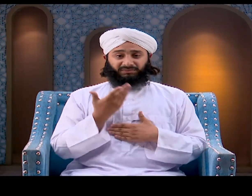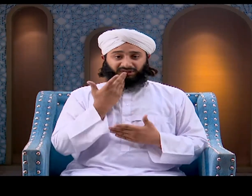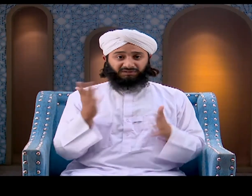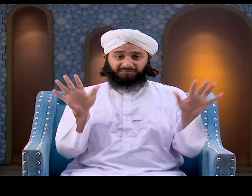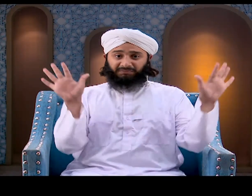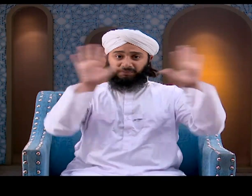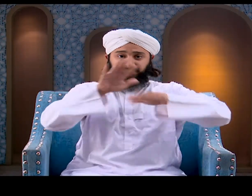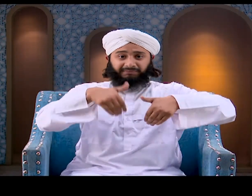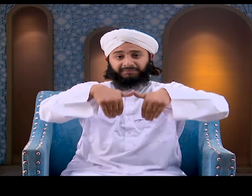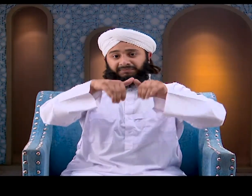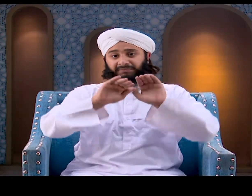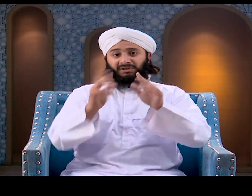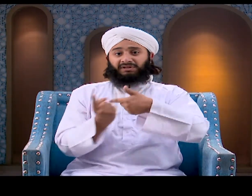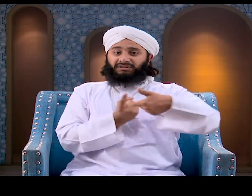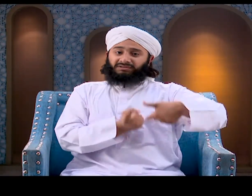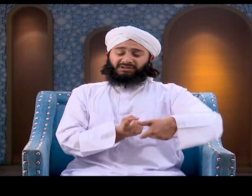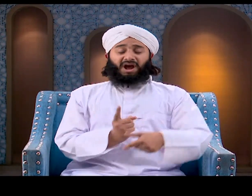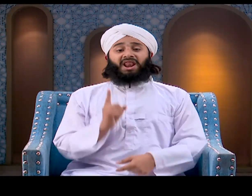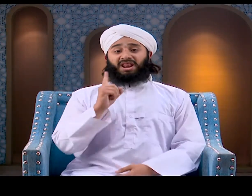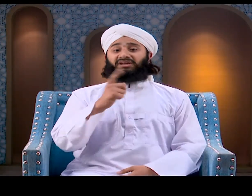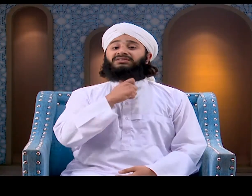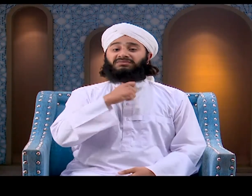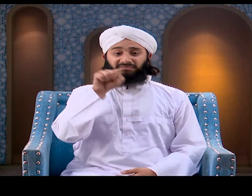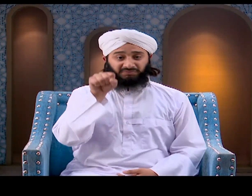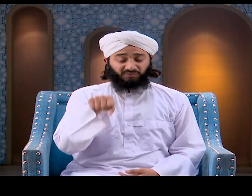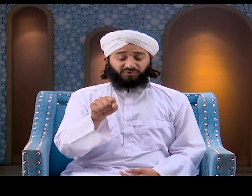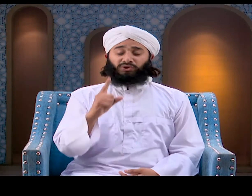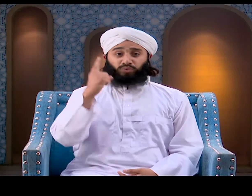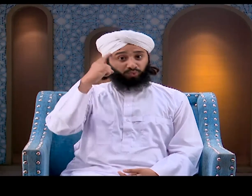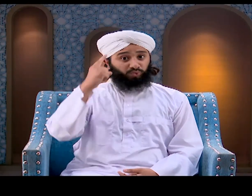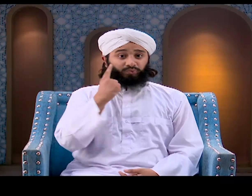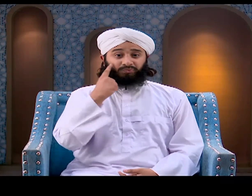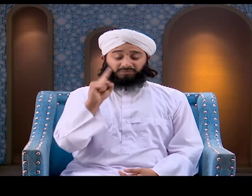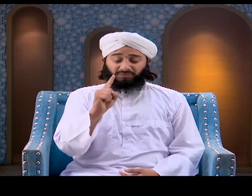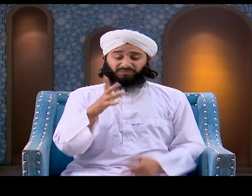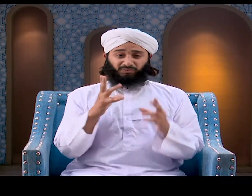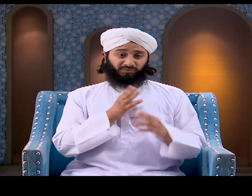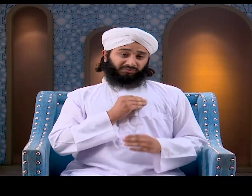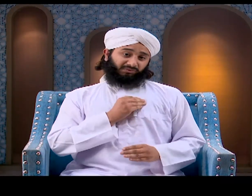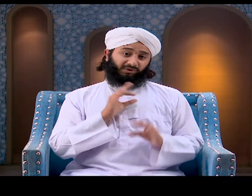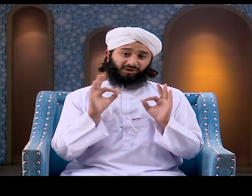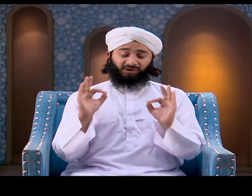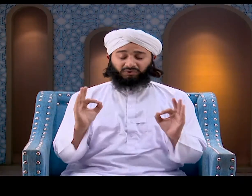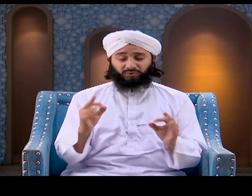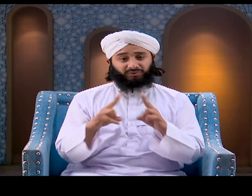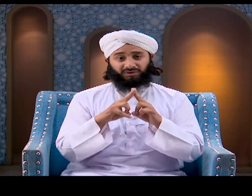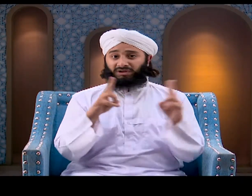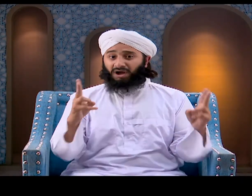جا رہا ہوگا. خدا کی قسم اگر ہم واقعی اس دن سے ڈرنا شروع کر دیں تو ہمارا جینے کا انداز یکسر بدل